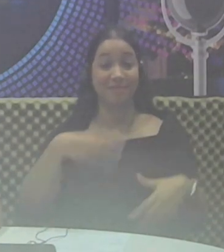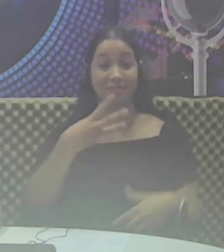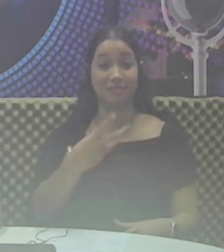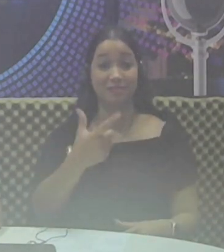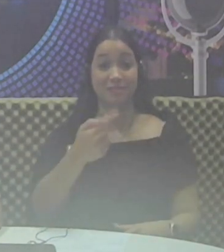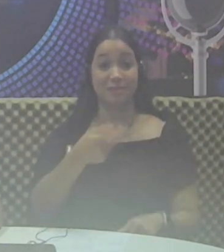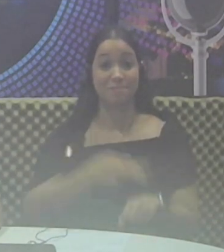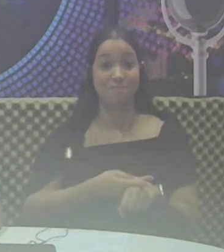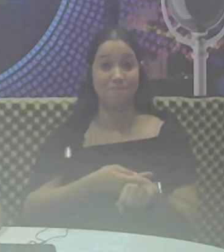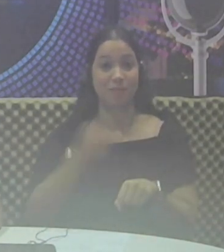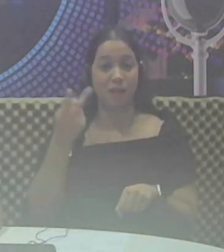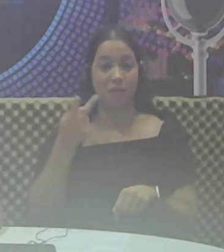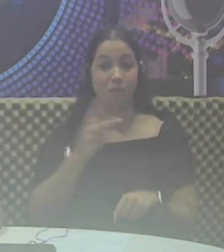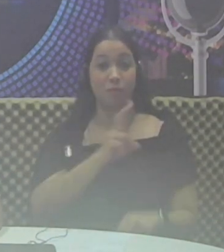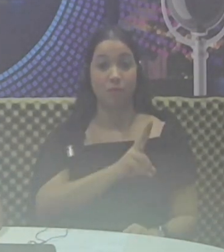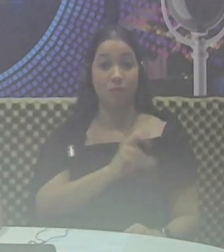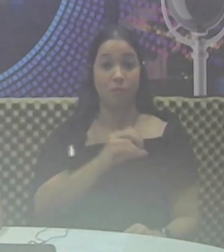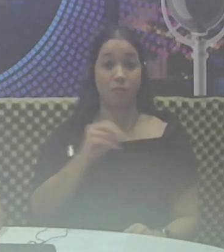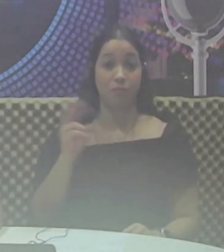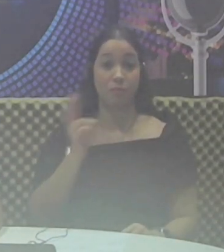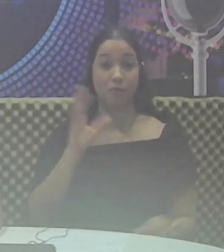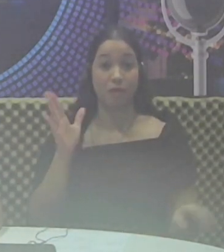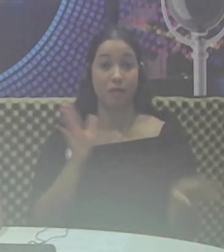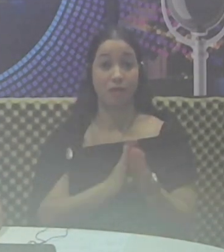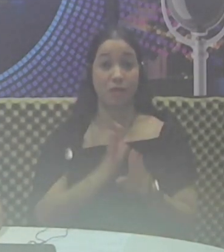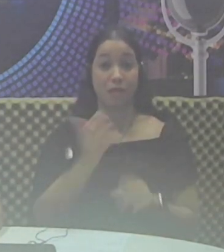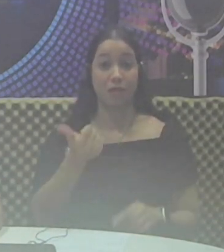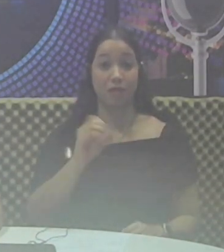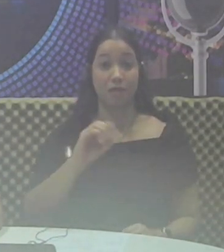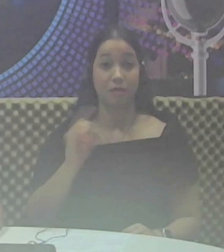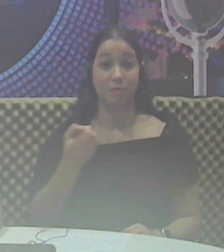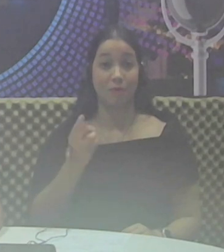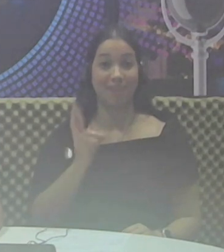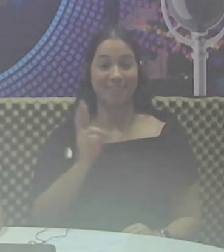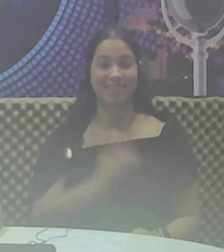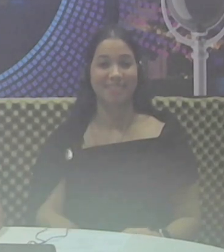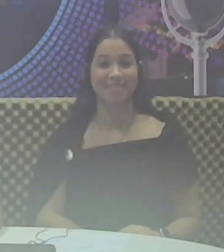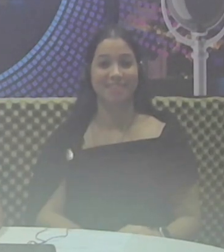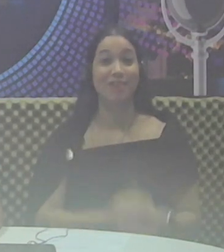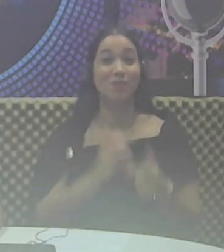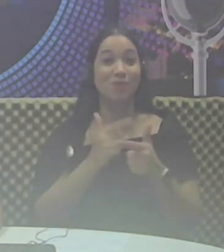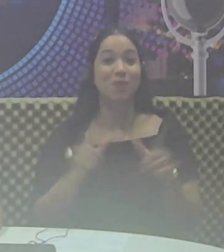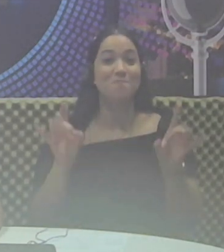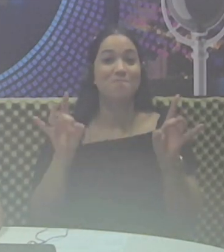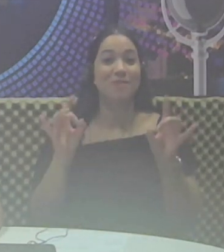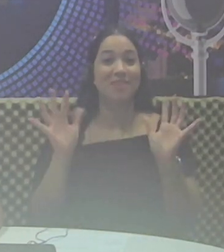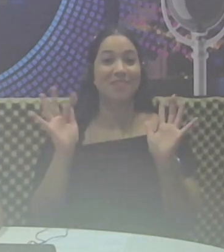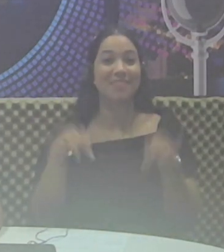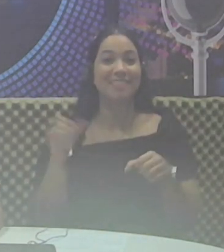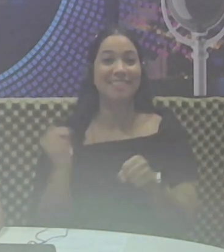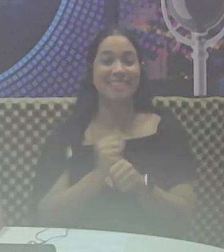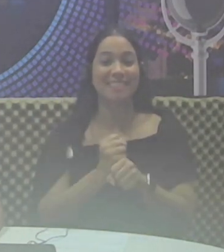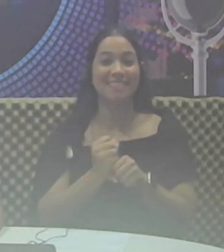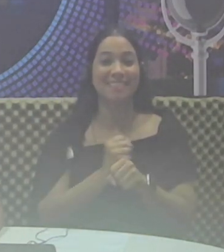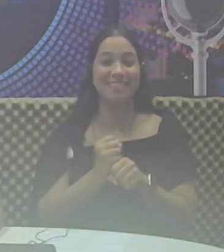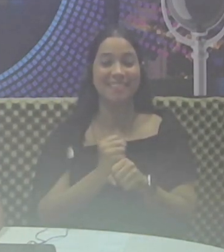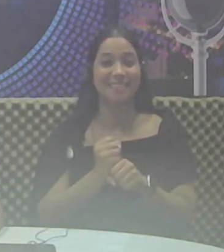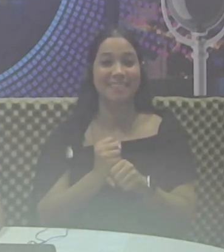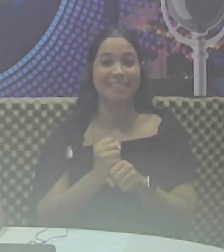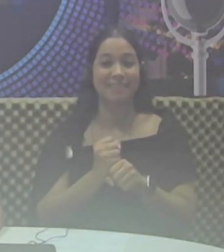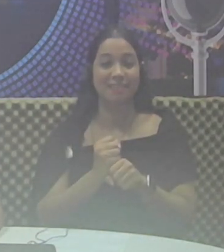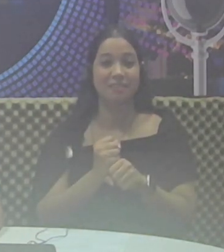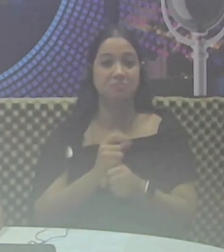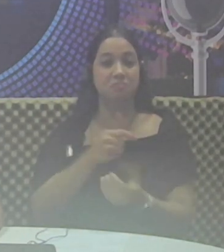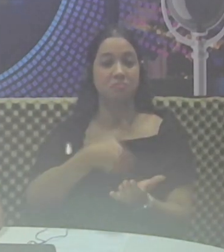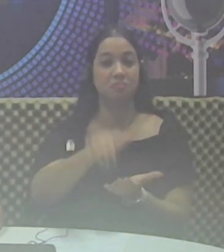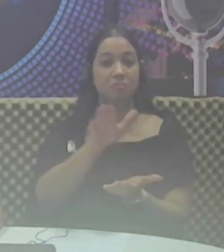prêmios, que variam de R$ 500 a R$ 10 mil. Ainda há o sorteio especial de fim de ano. Para os tomadores de